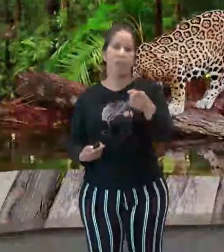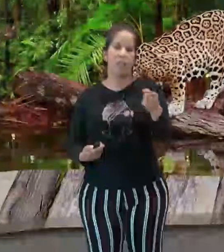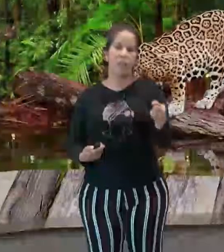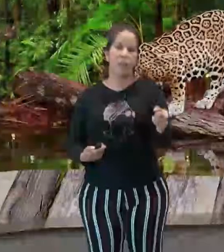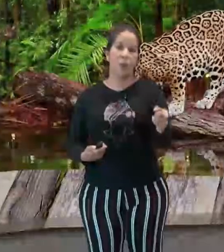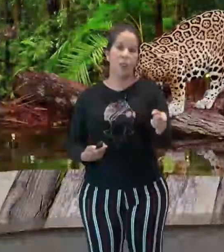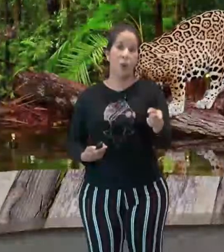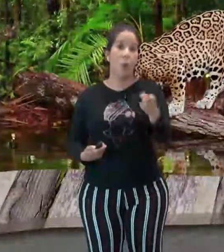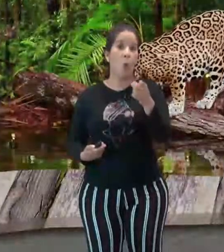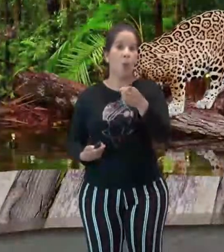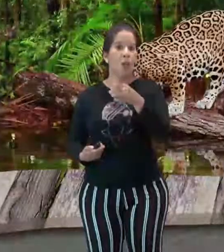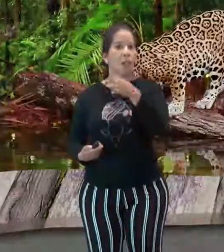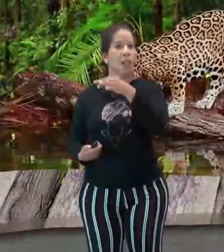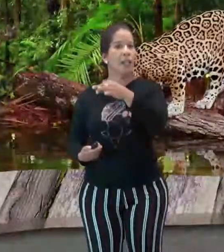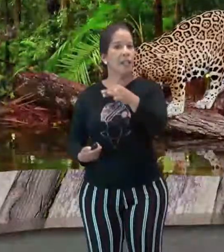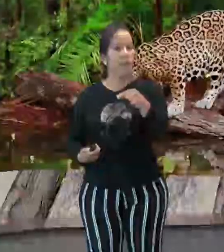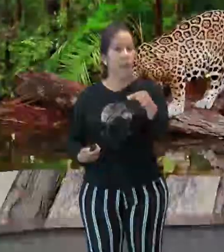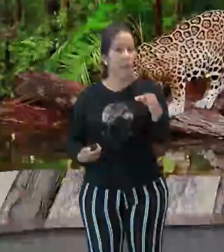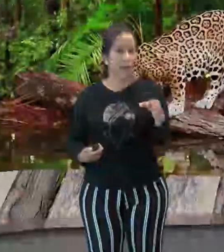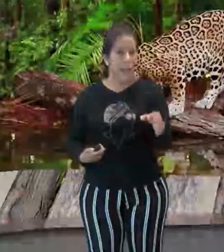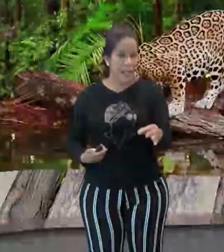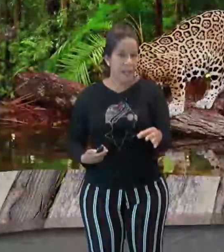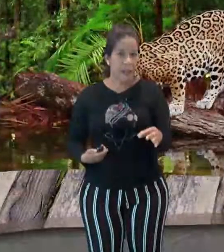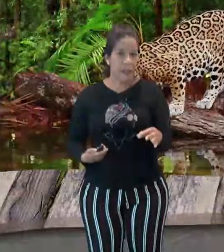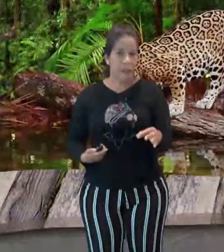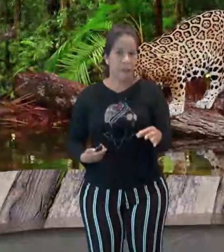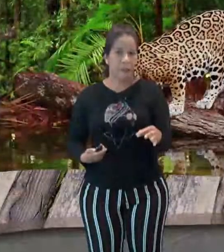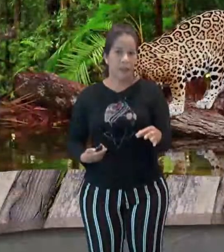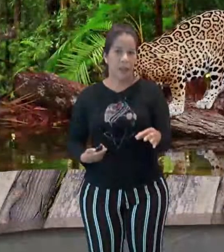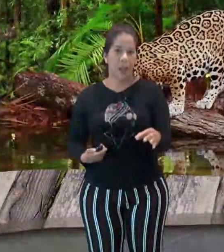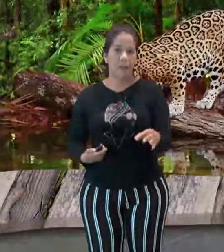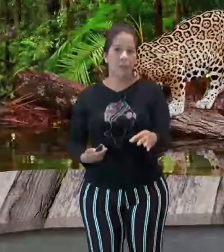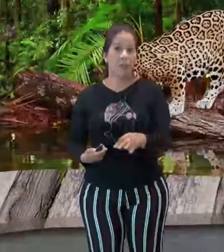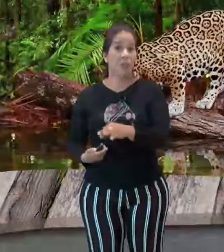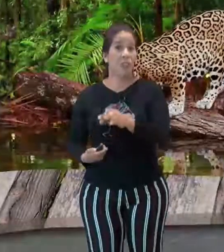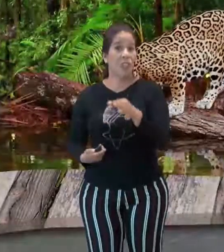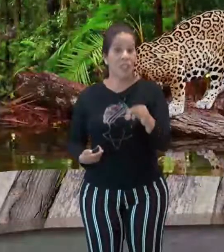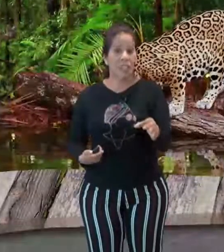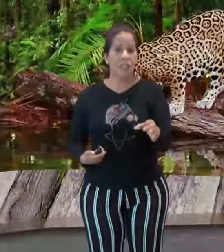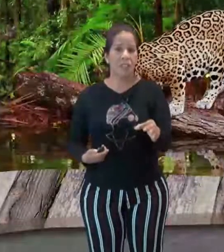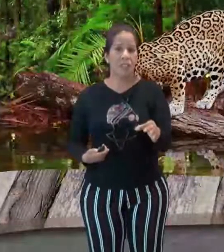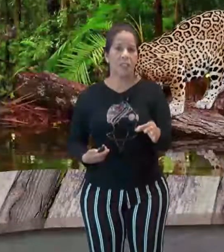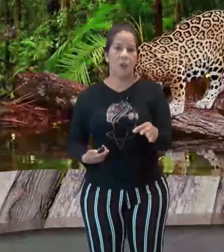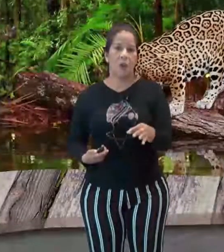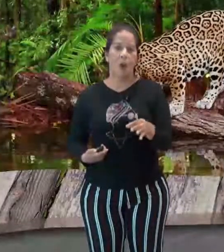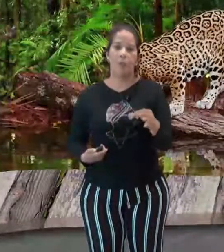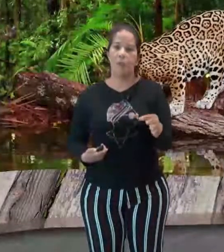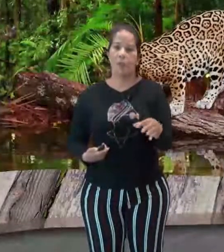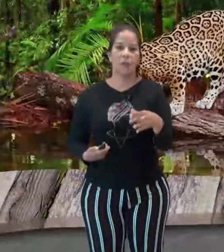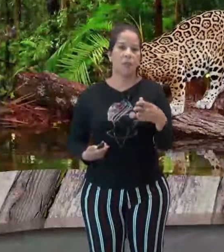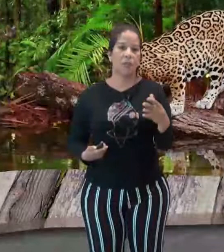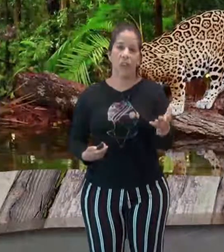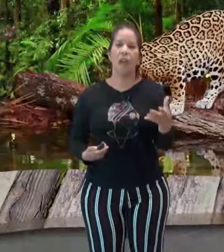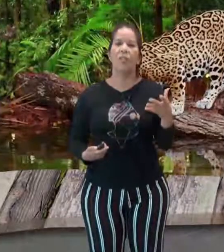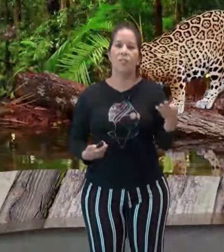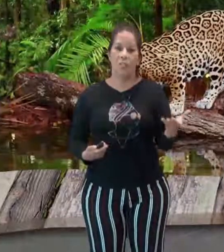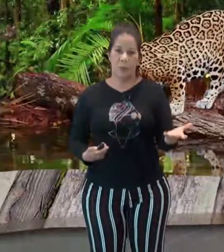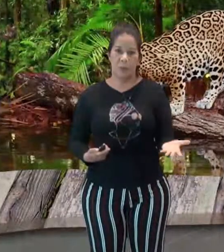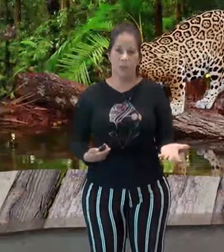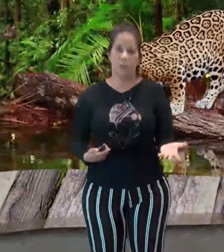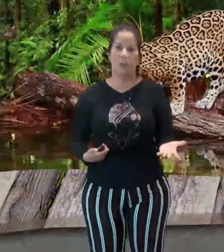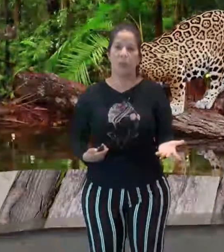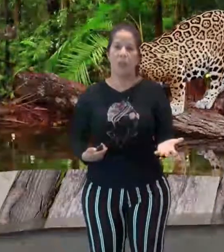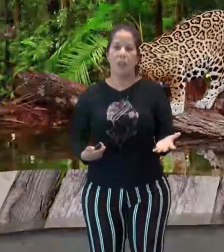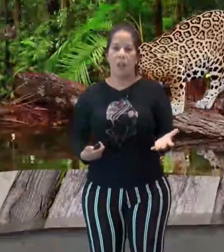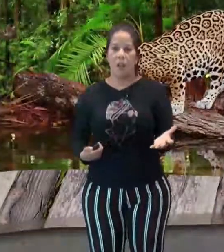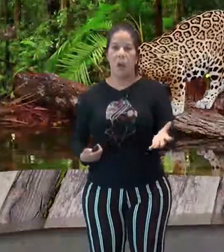de se reproduzir ou desaparecem, tá? São extintas, obviamente elas vão deixar de se